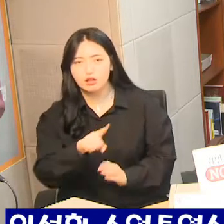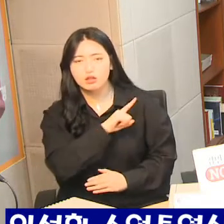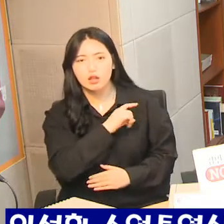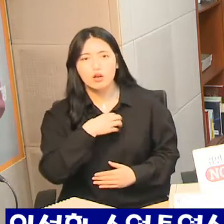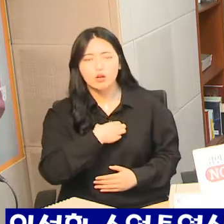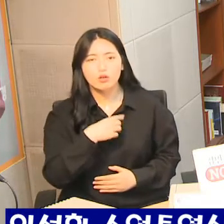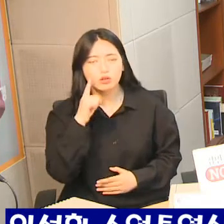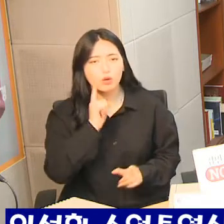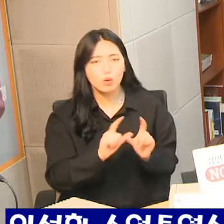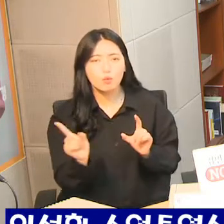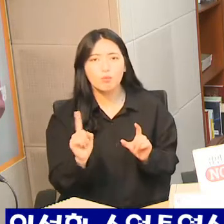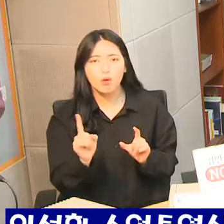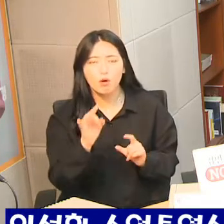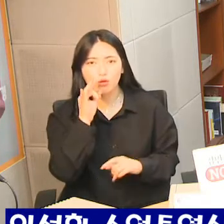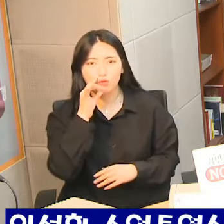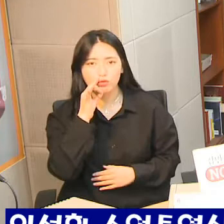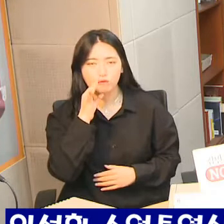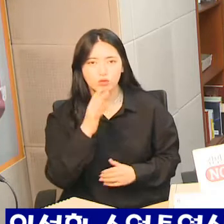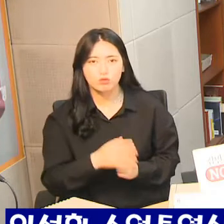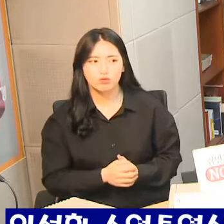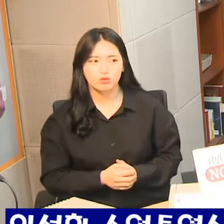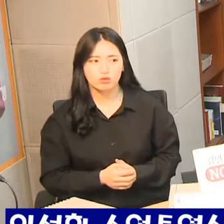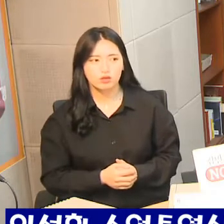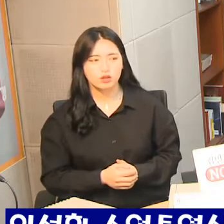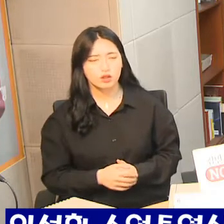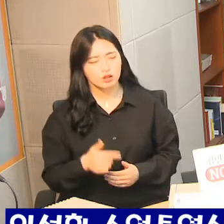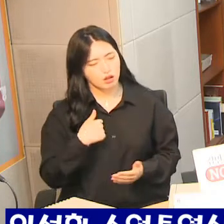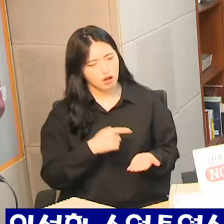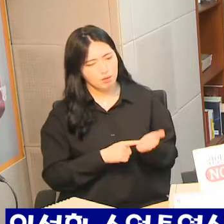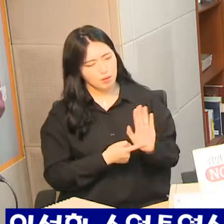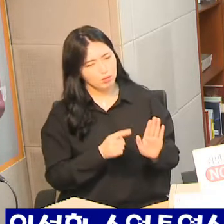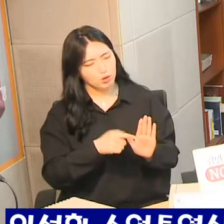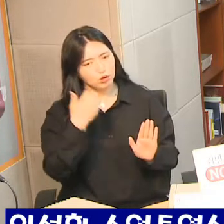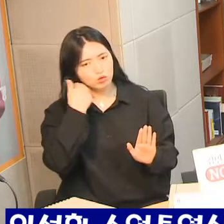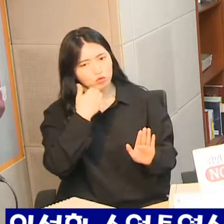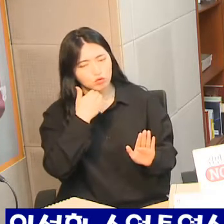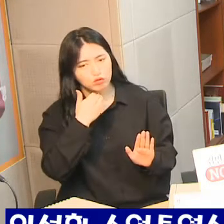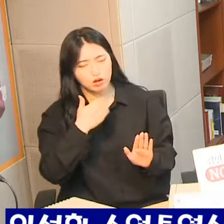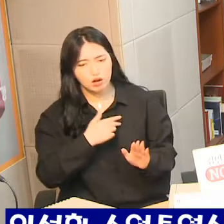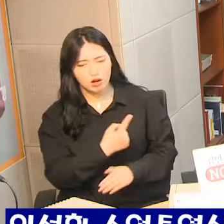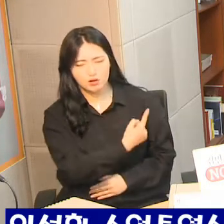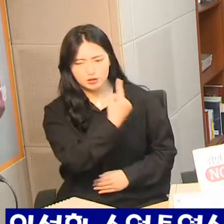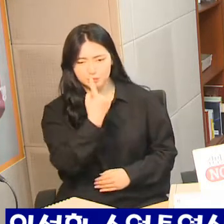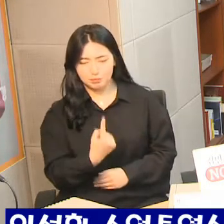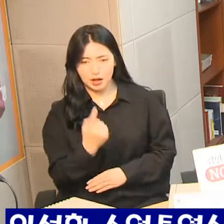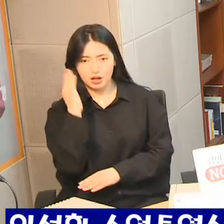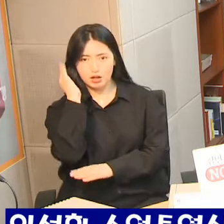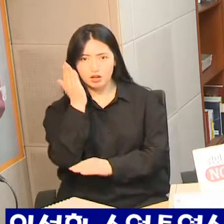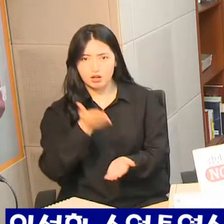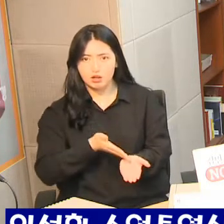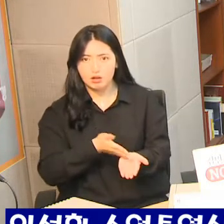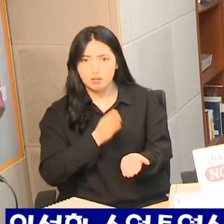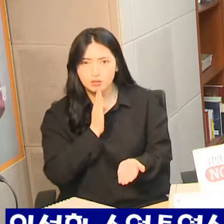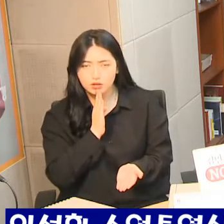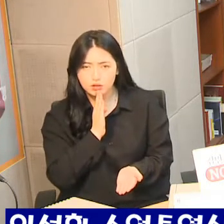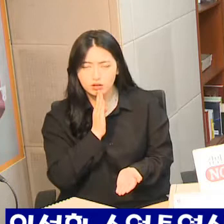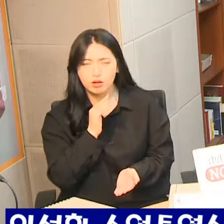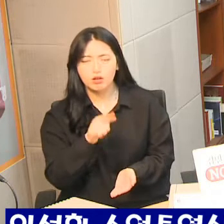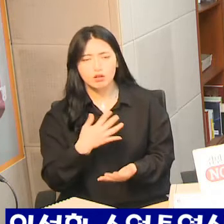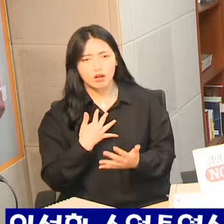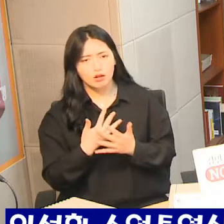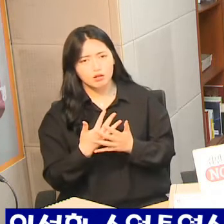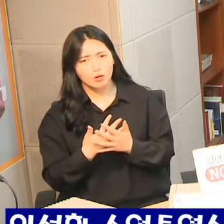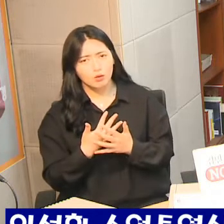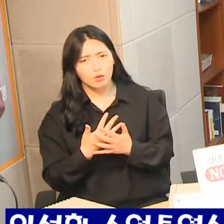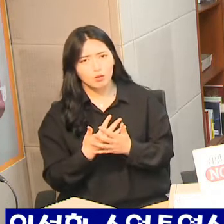제일 걱정되고 고민이신지 좀 궁금해요. 자기는 어쨌든 발표라는 게 누군가 앞에 나가서 얘기해야 되는 거잖아요. 그쵸? 그 떨림이나